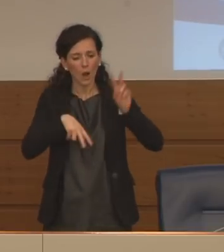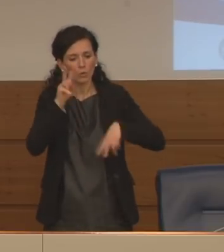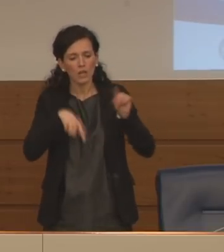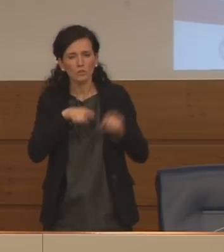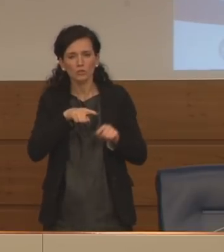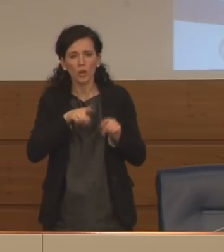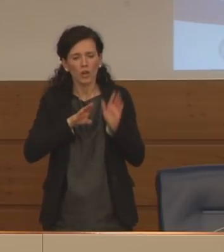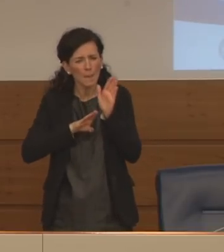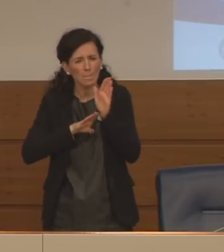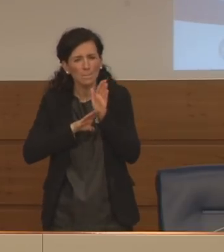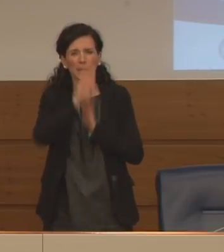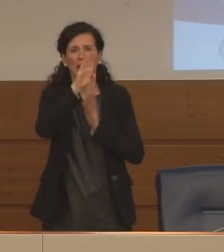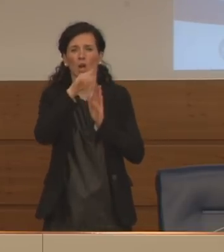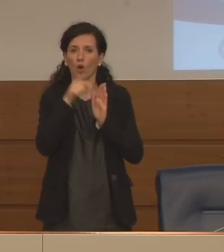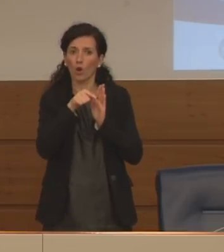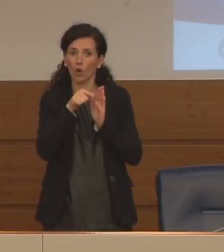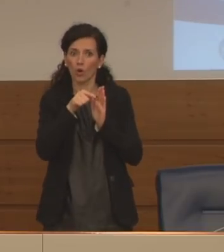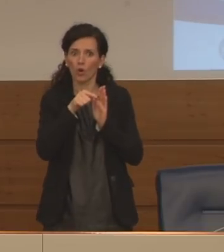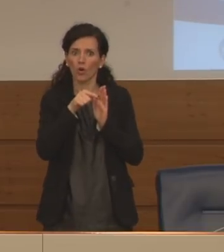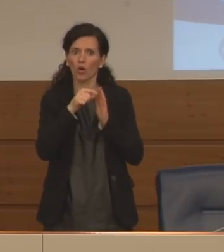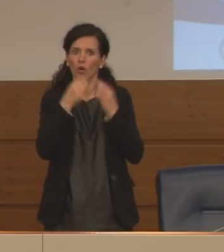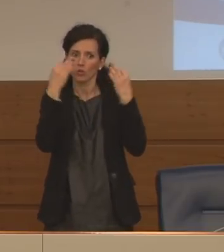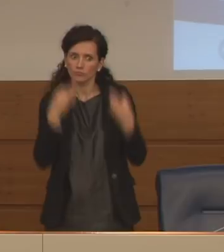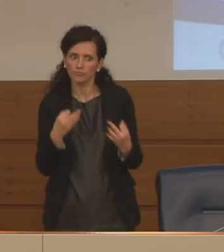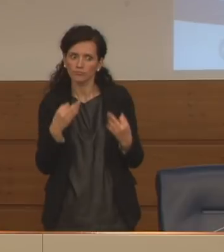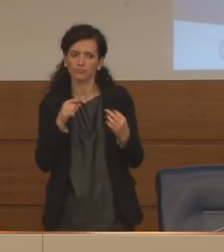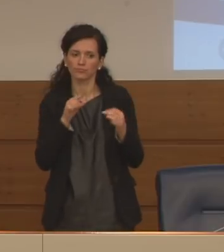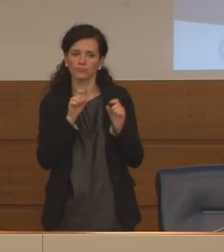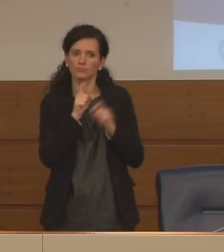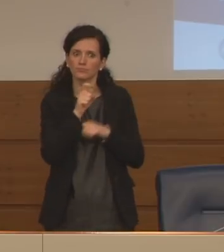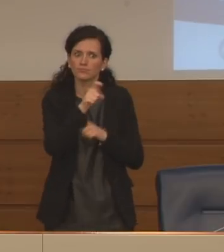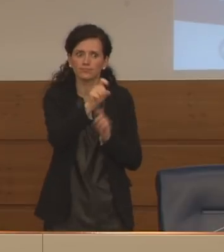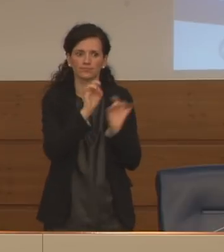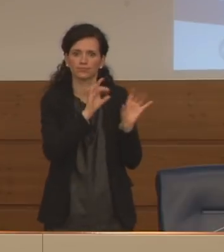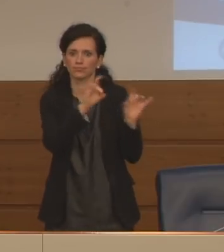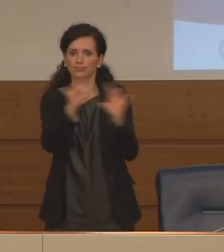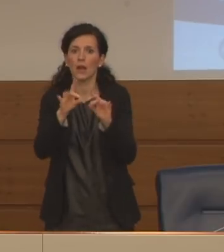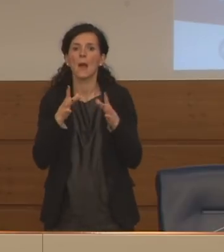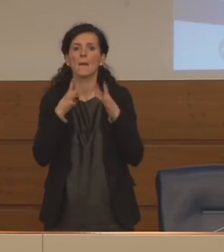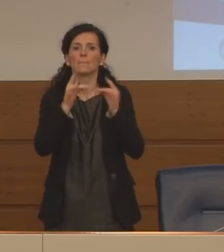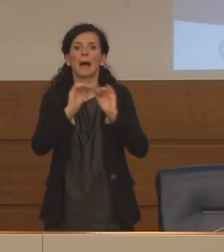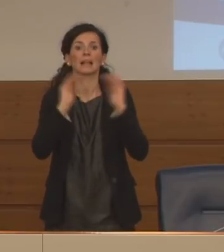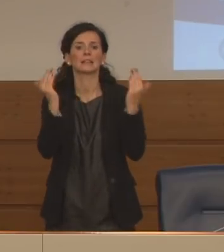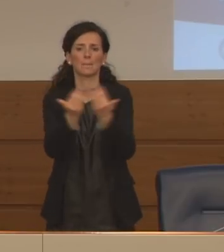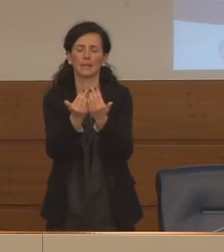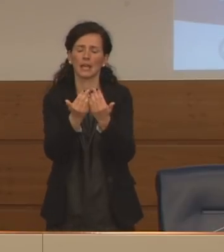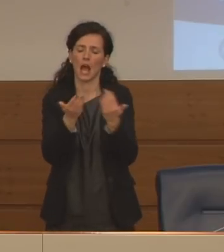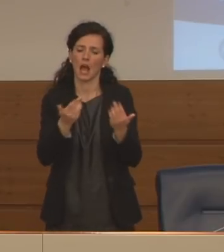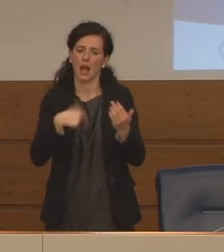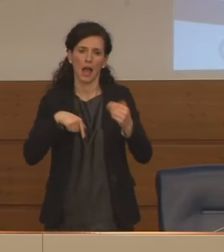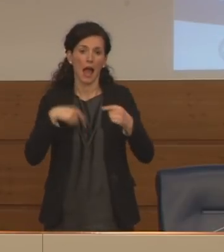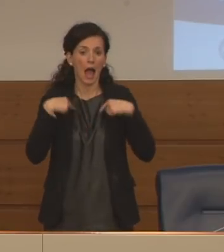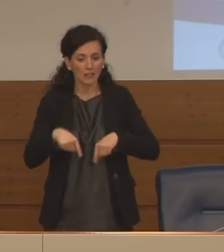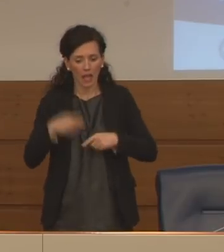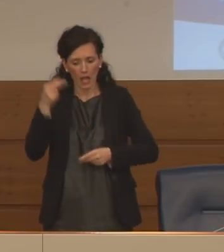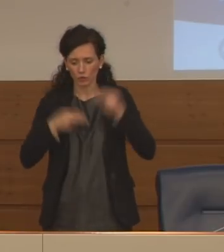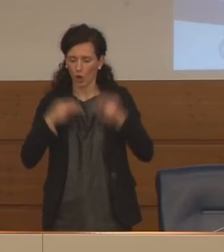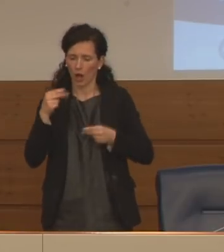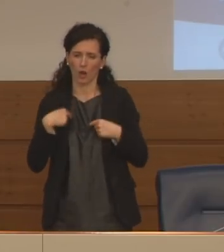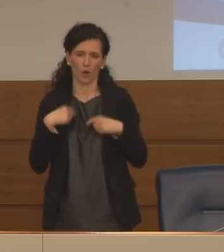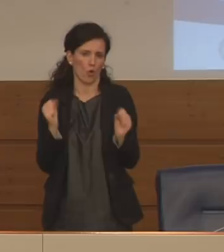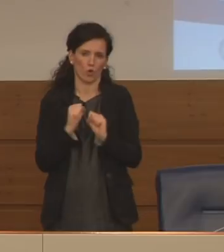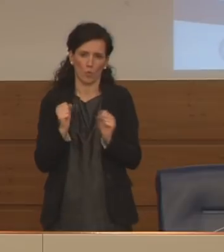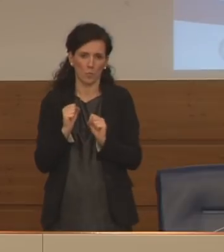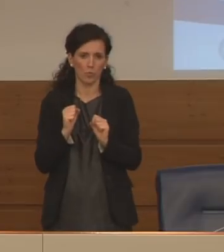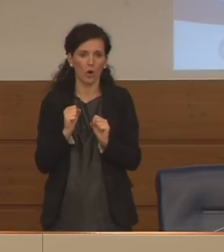della viralità e della pandemia non possiamo credo fare questi calcoli ulteriori per il resto non